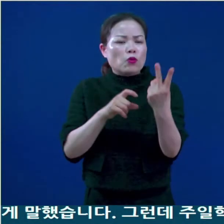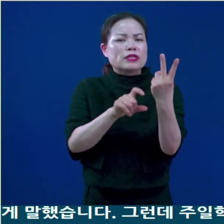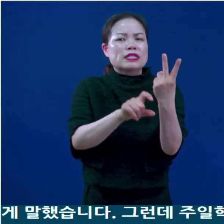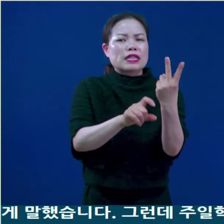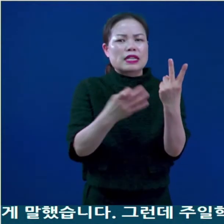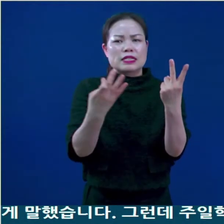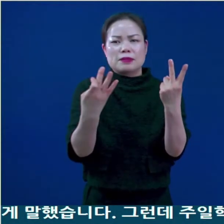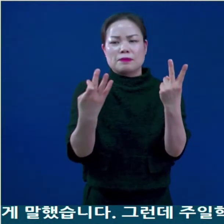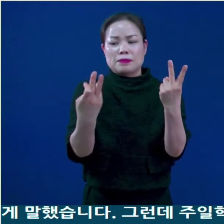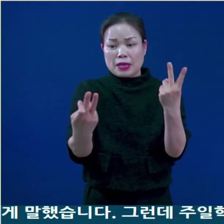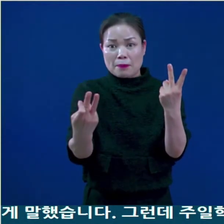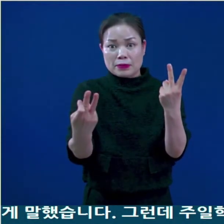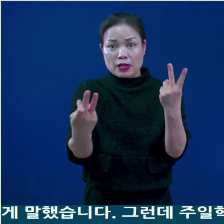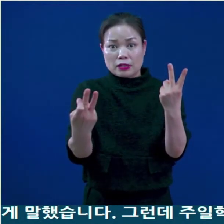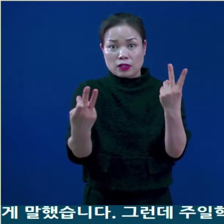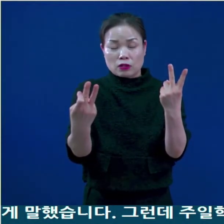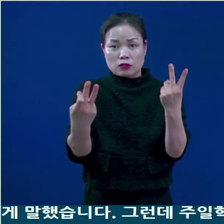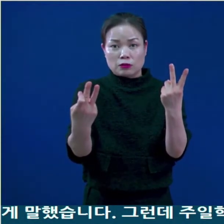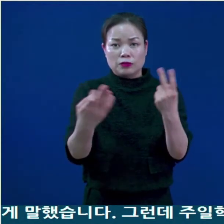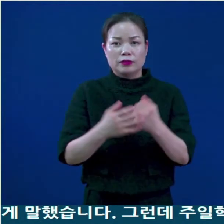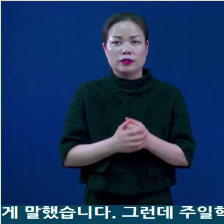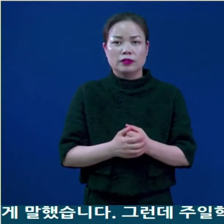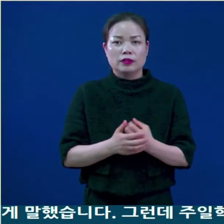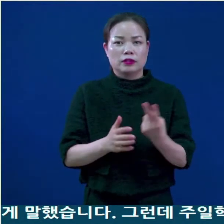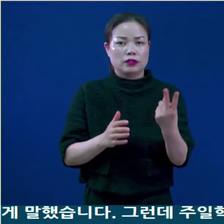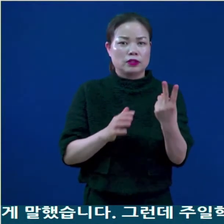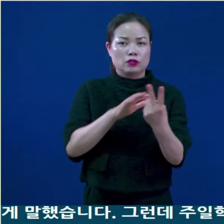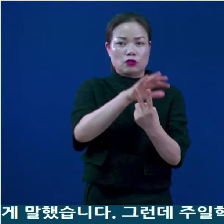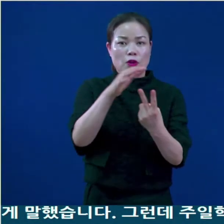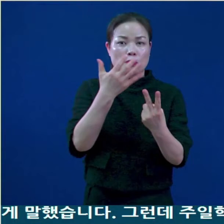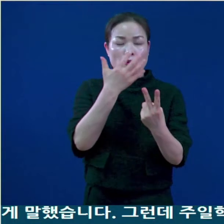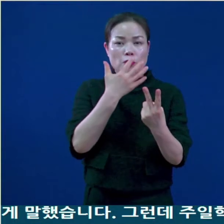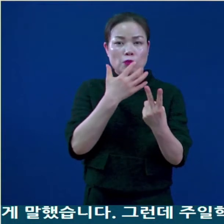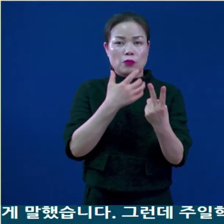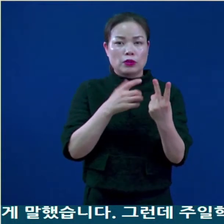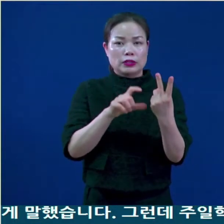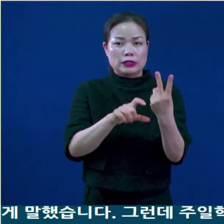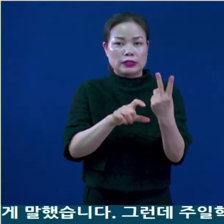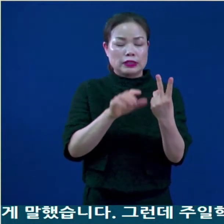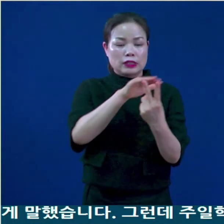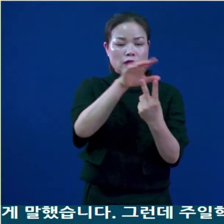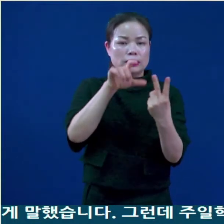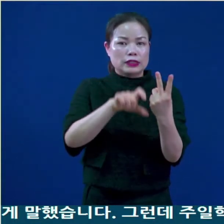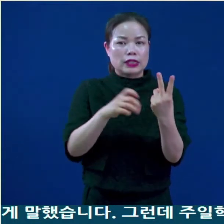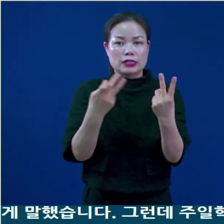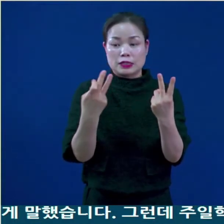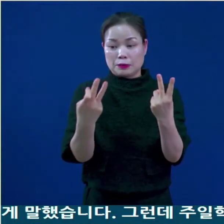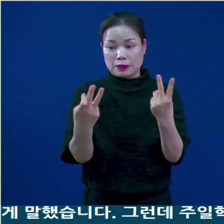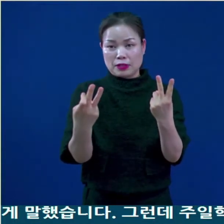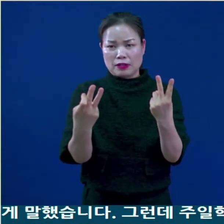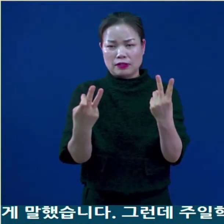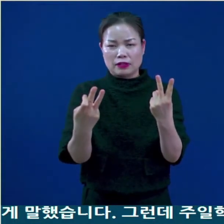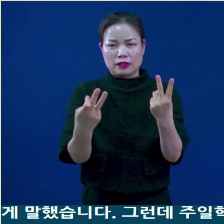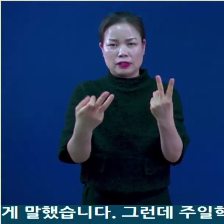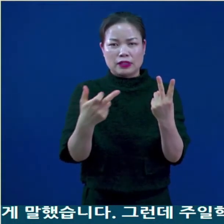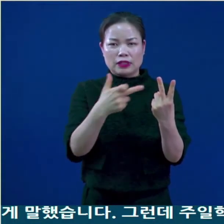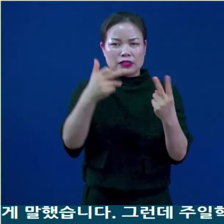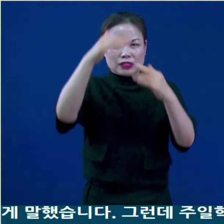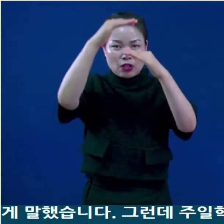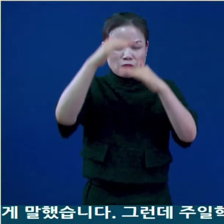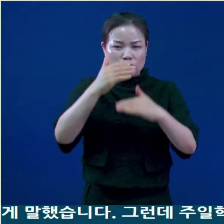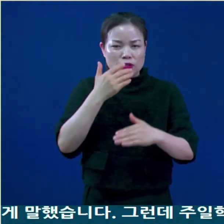2장 13절을 보면 요한복음 2장 13절 여기서 제가 요한복음 전체 다 한번 크게 훑을까